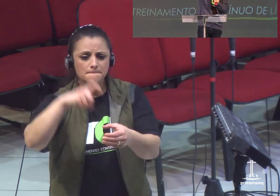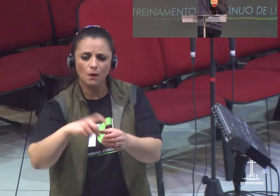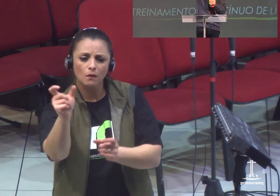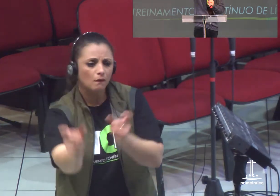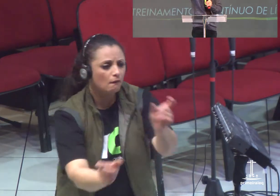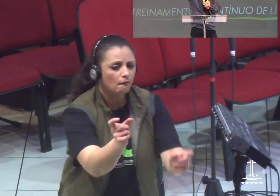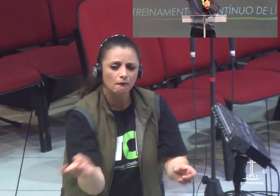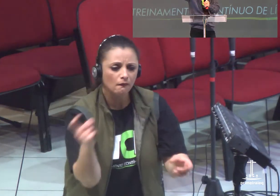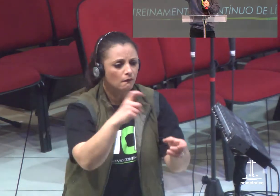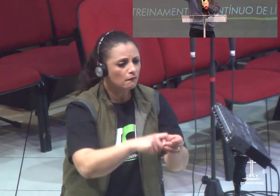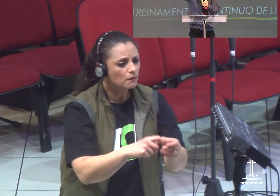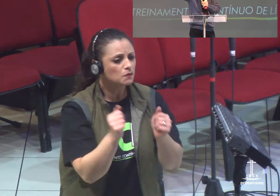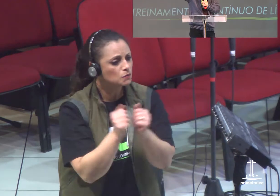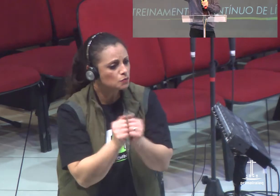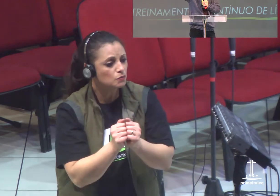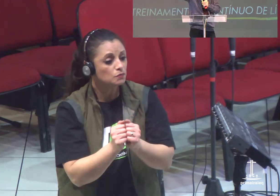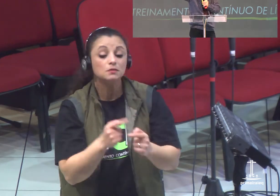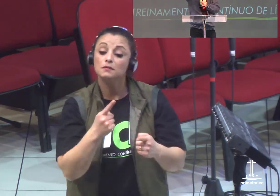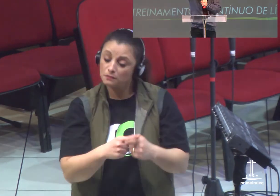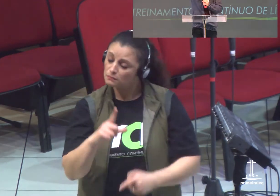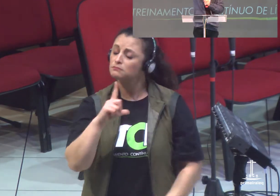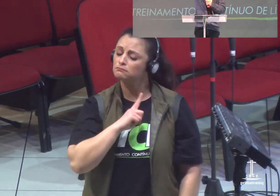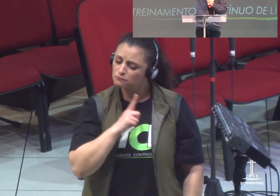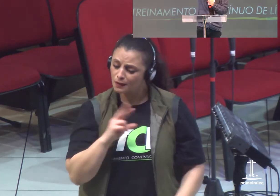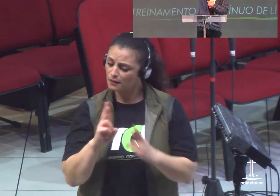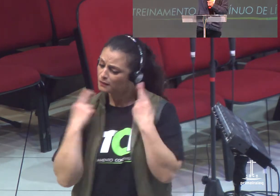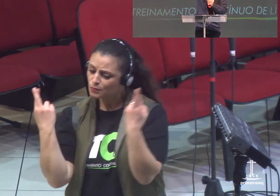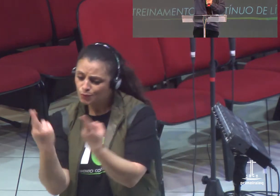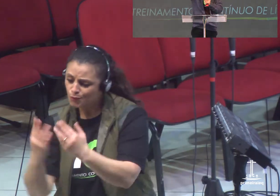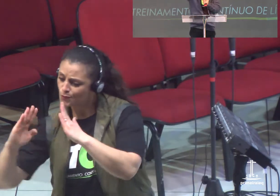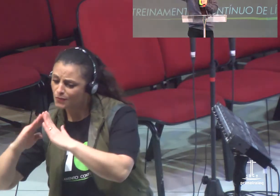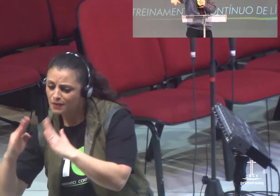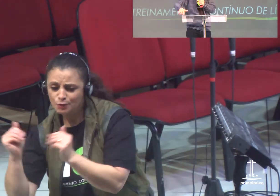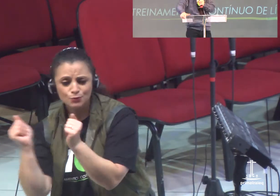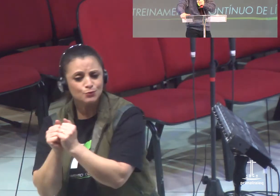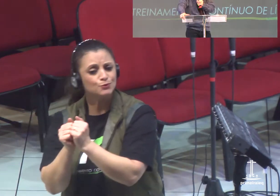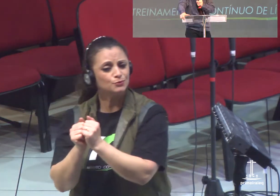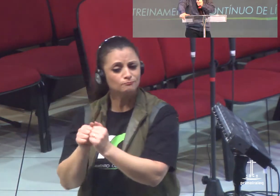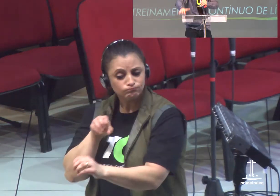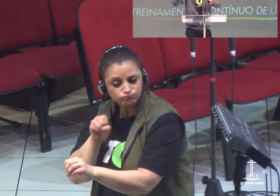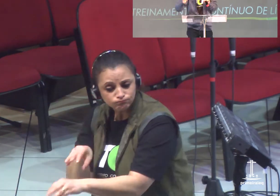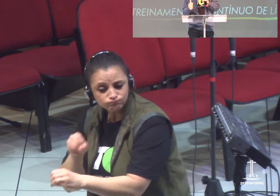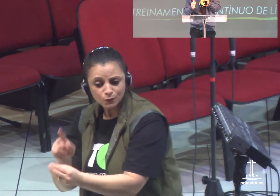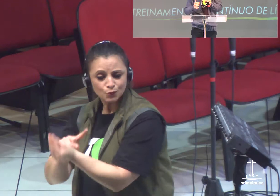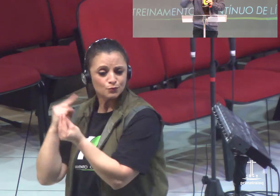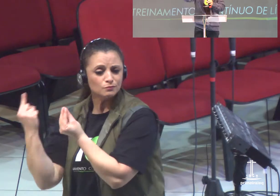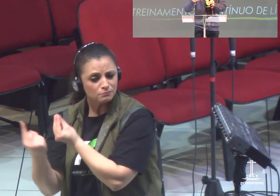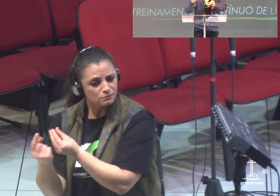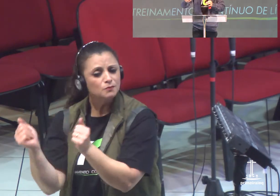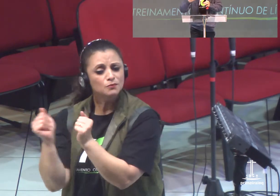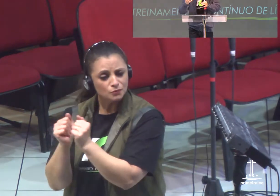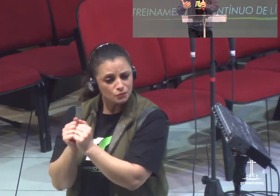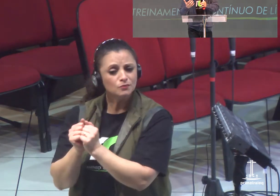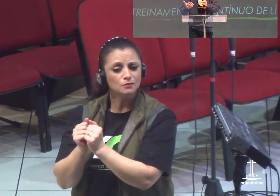pais e mães espirituais. Tinha reuniões nas casas, grupos pequenos.